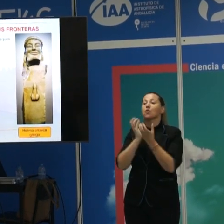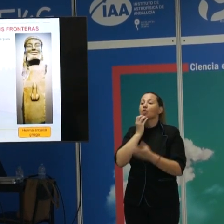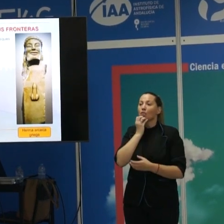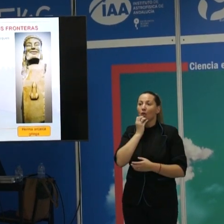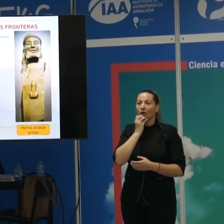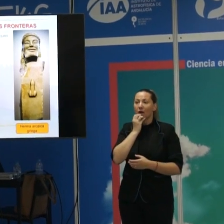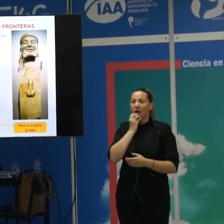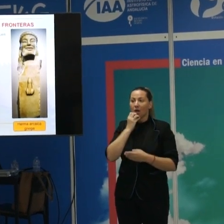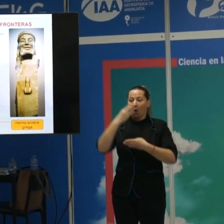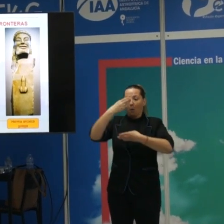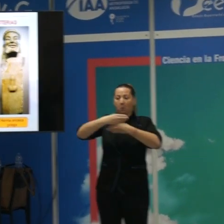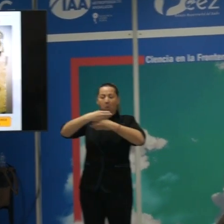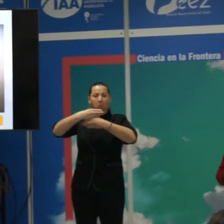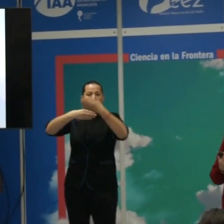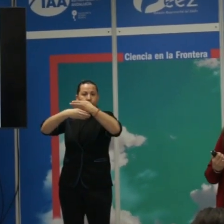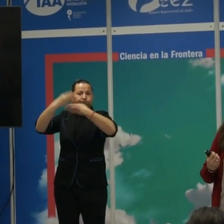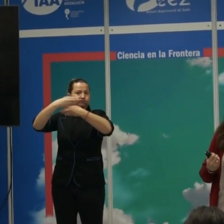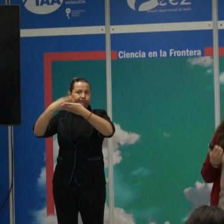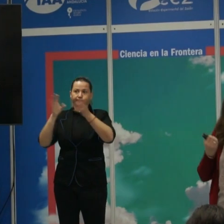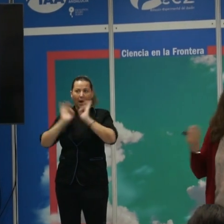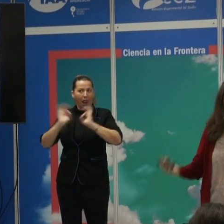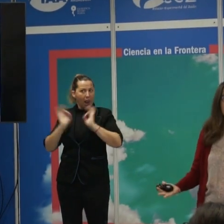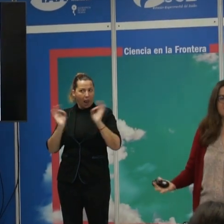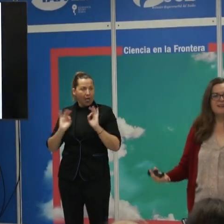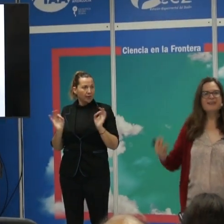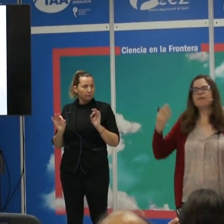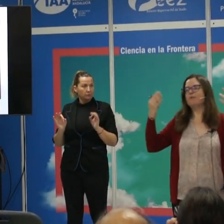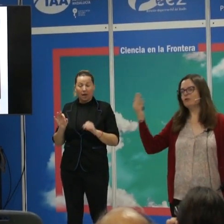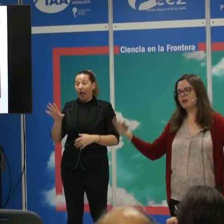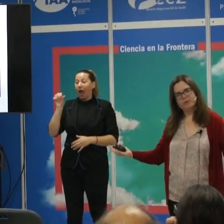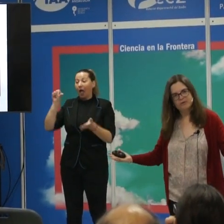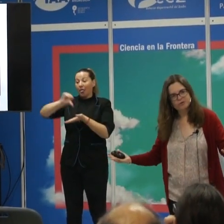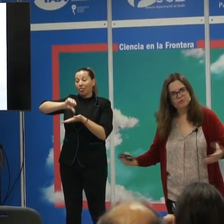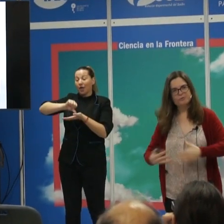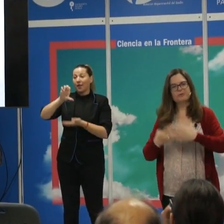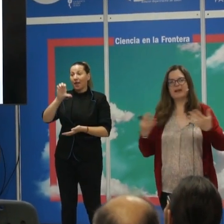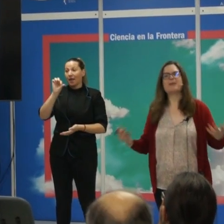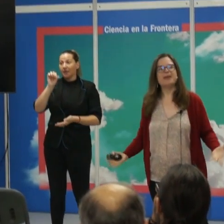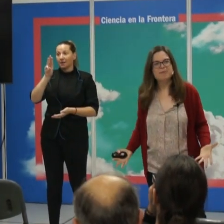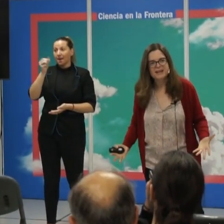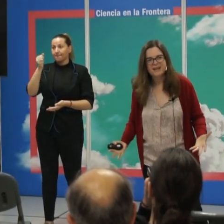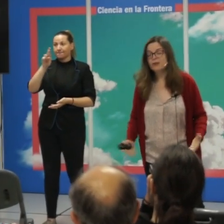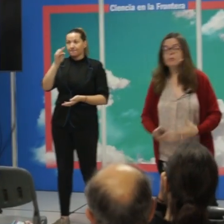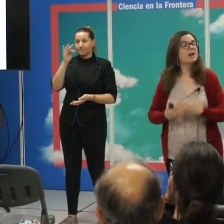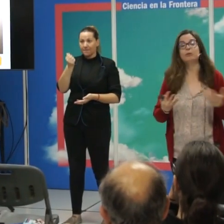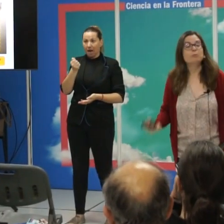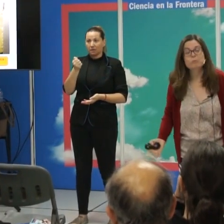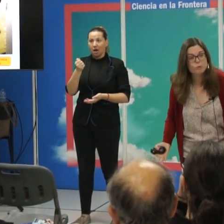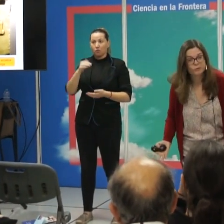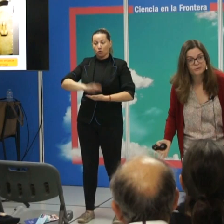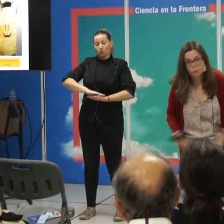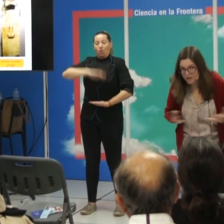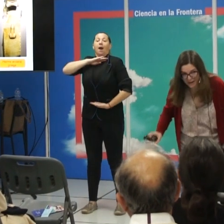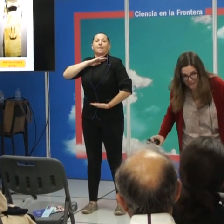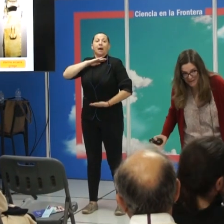Los griegos no levantaban muros. La ciudad de Esparta, famosa por su capacidad bélica, nunca tuvo